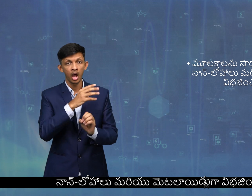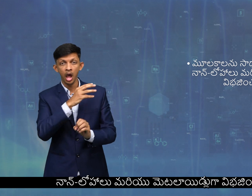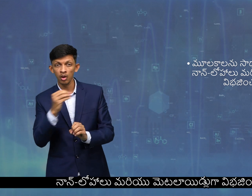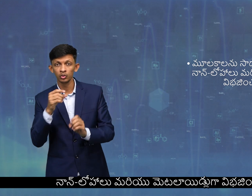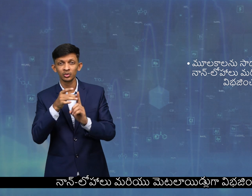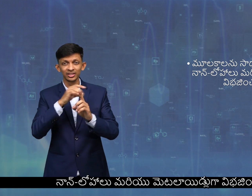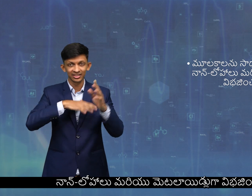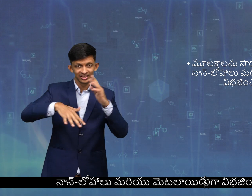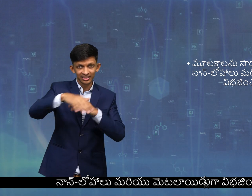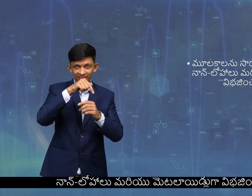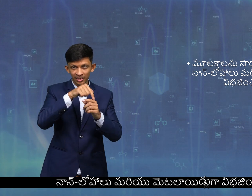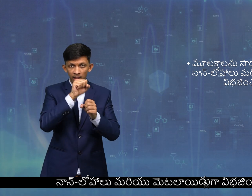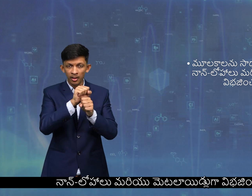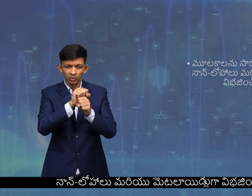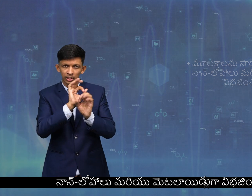విభజించవచ్చు.